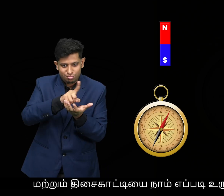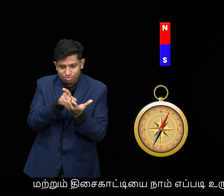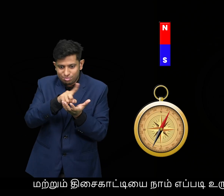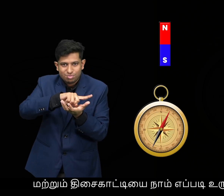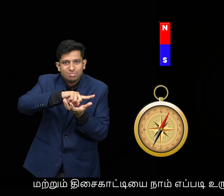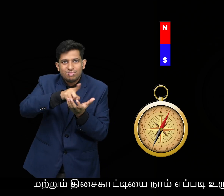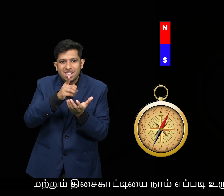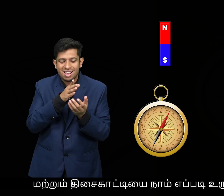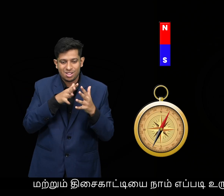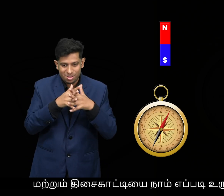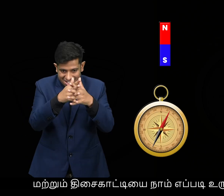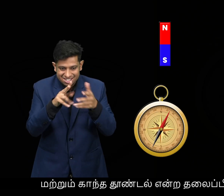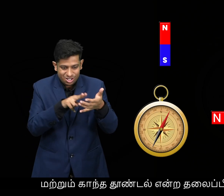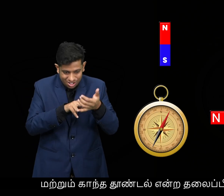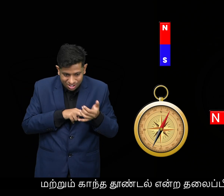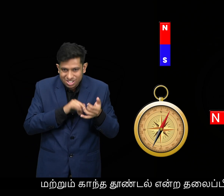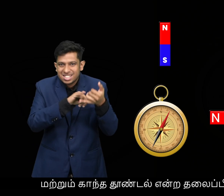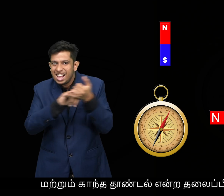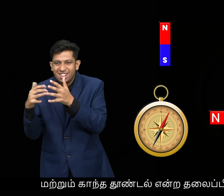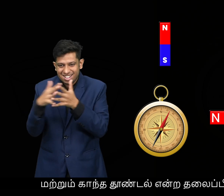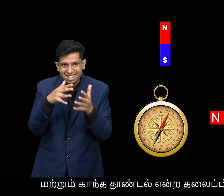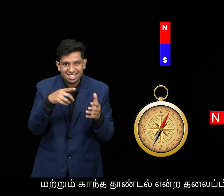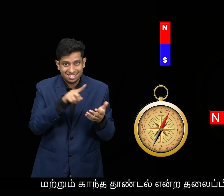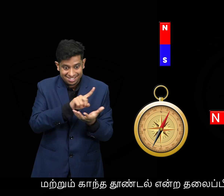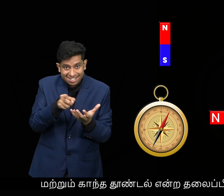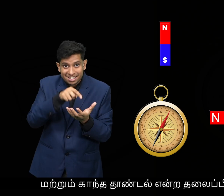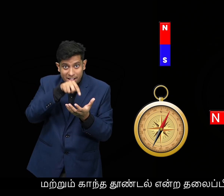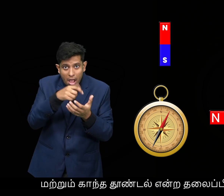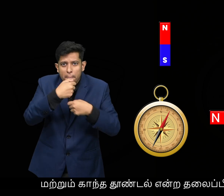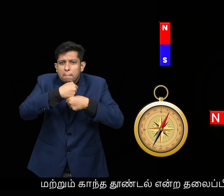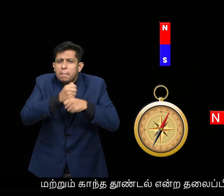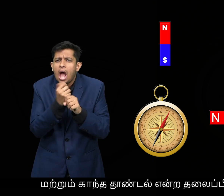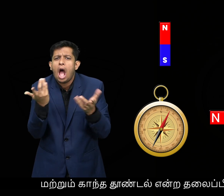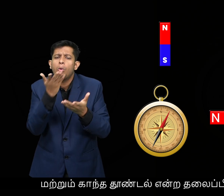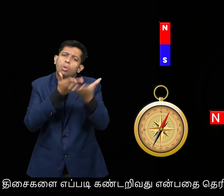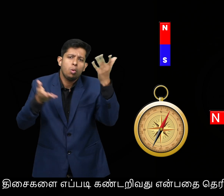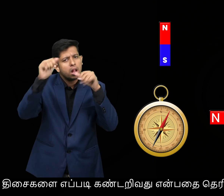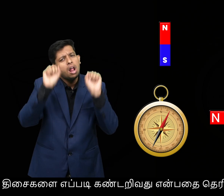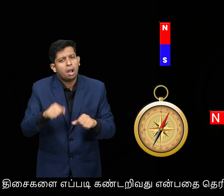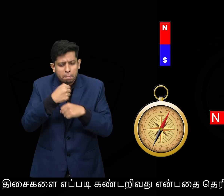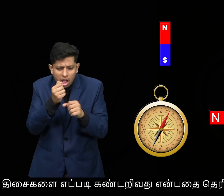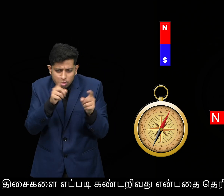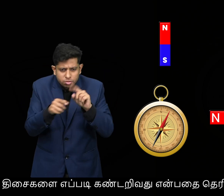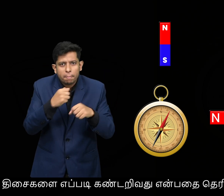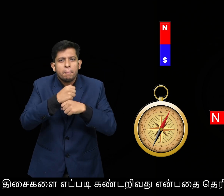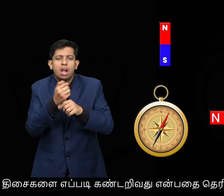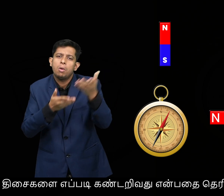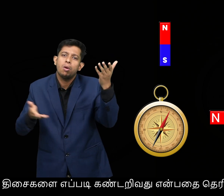எப்படி உருவாக்குவது மற்றும் காந்த தூண்டல் என்ற தலைப்பின் மூலம் திசைகளை எப்படி கண்டறிவது